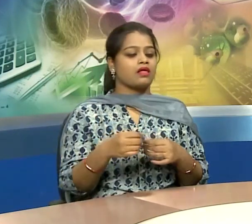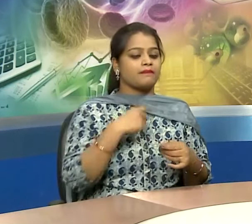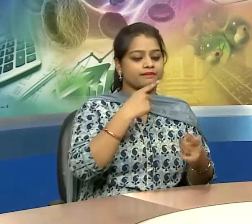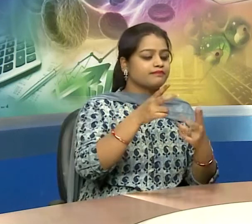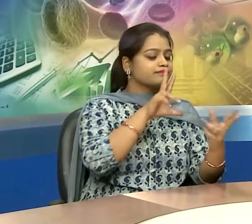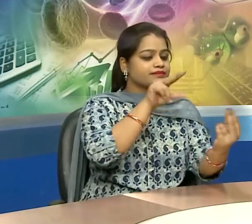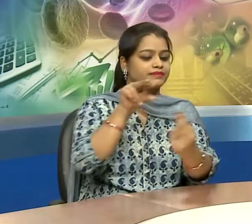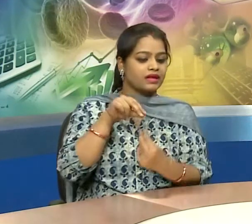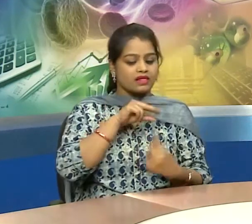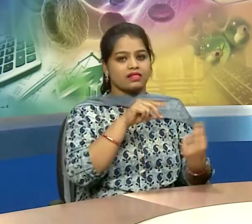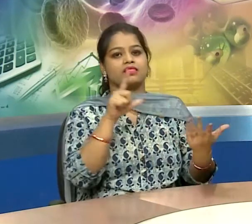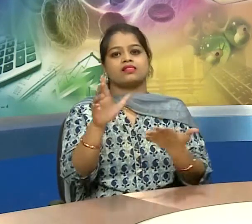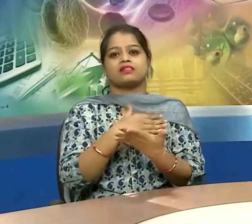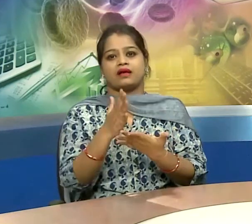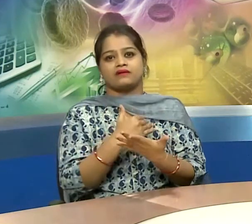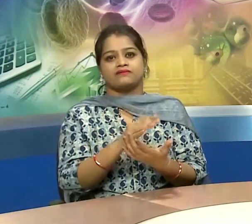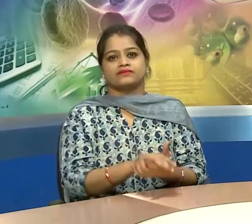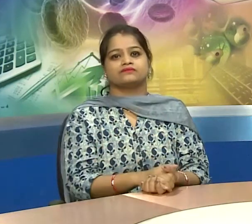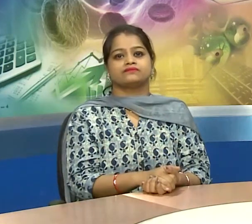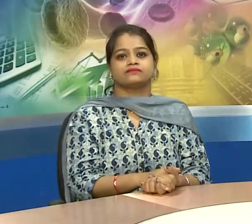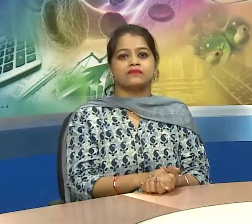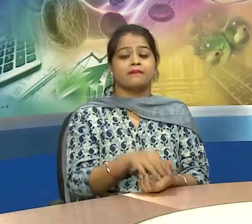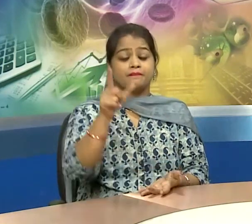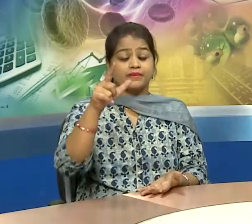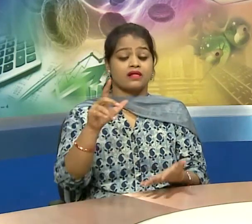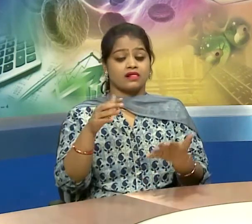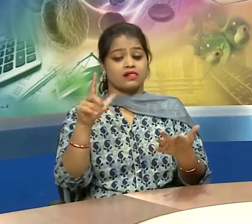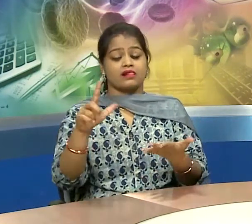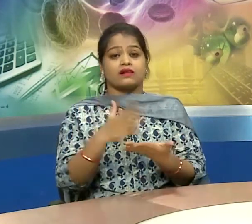पर पाठ का विषय चिंतन प्रधान है।